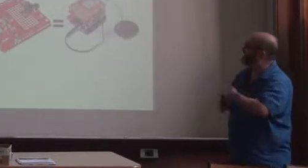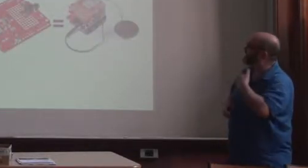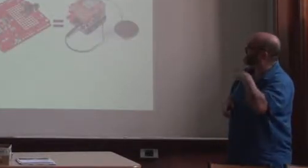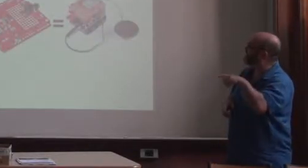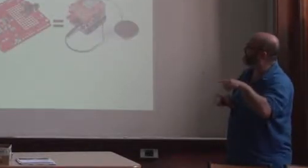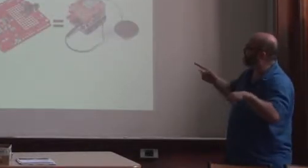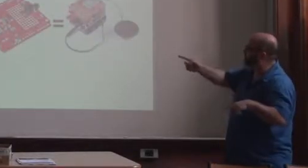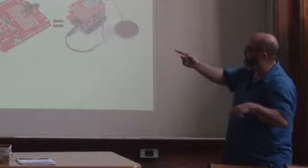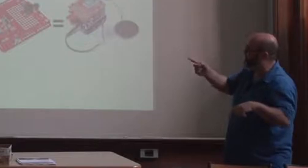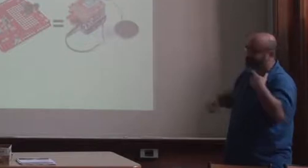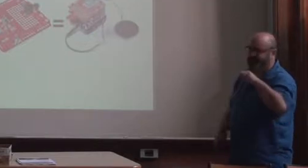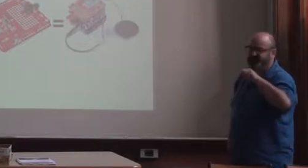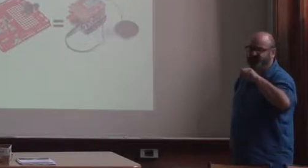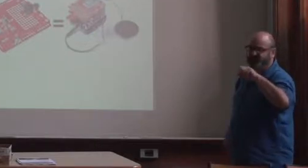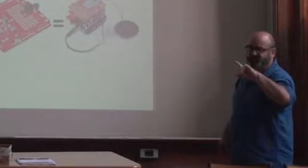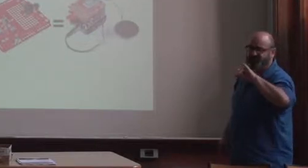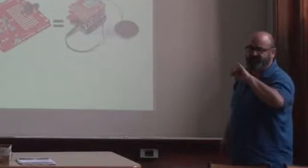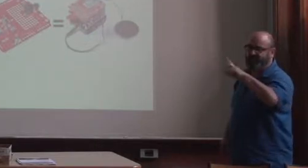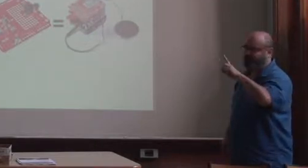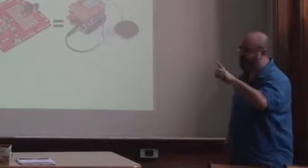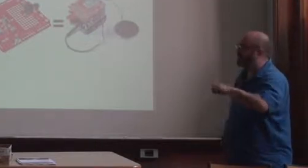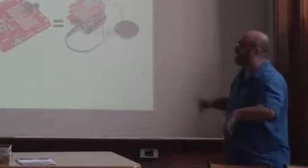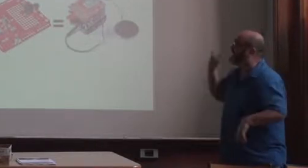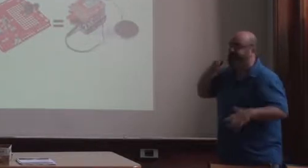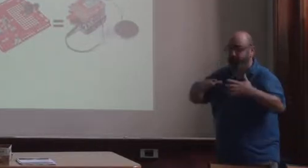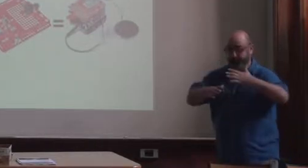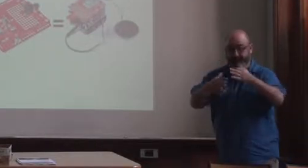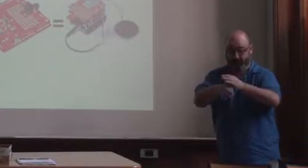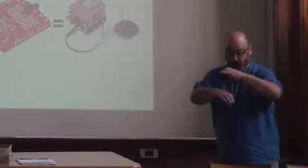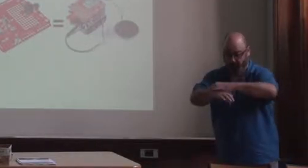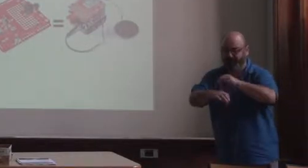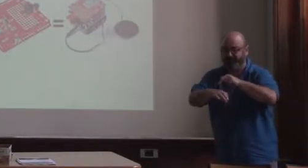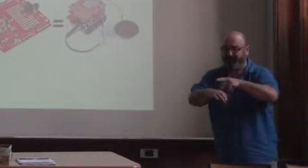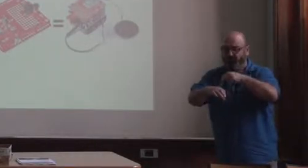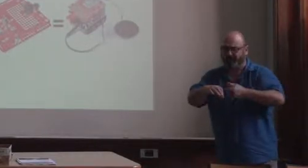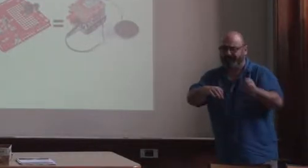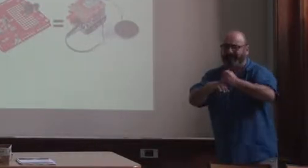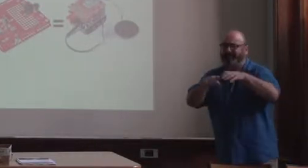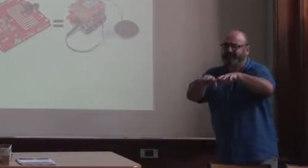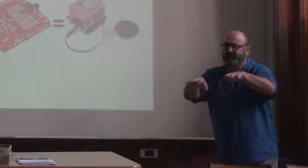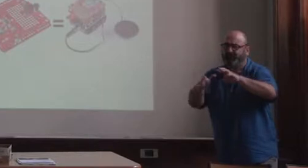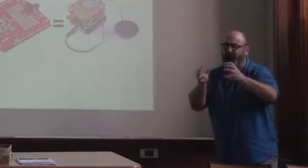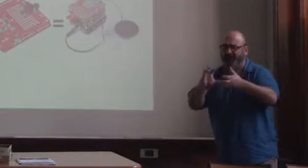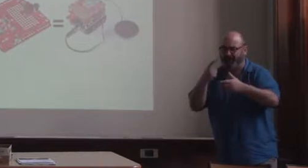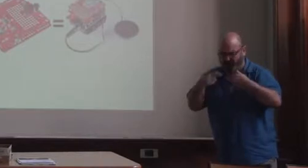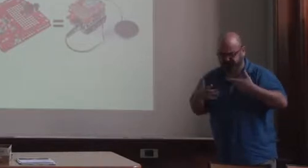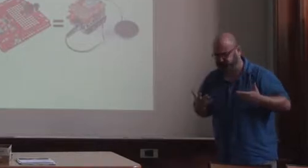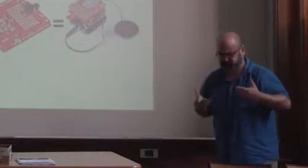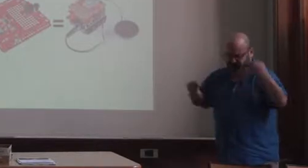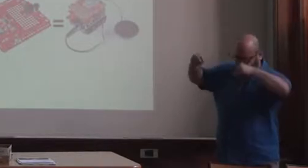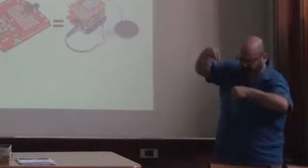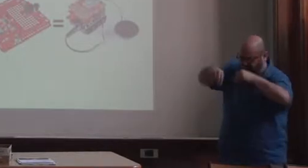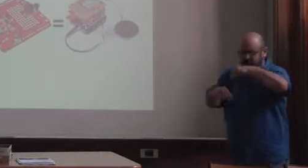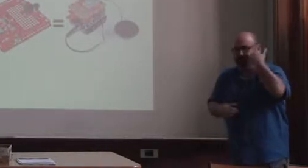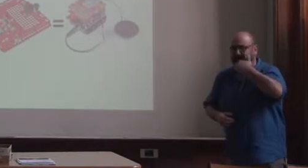shields, c'est que vous avez votre microcontrôleur, et si vous voulez mettre des circuits complexes dessus pour commander des moteurs, c'est pas votre boulot, parfois c'est un peu chiant quand même.